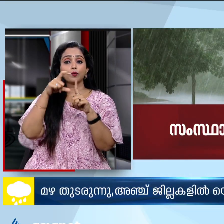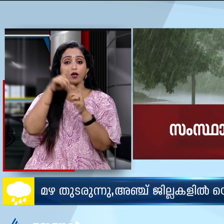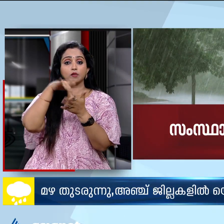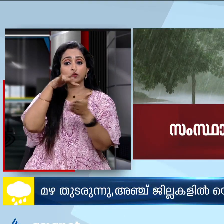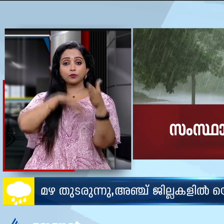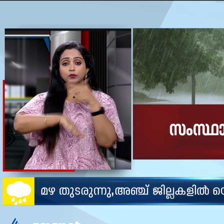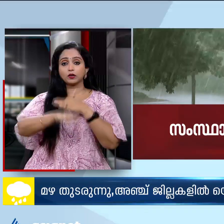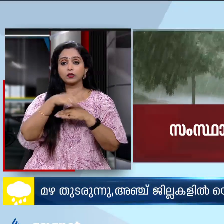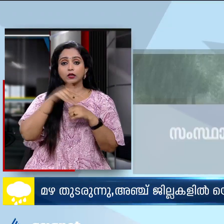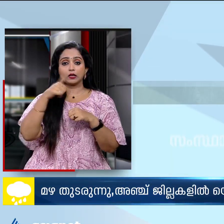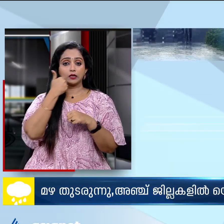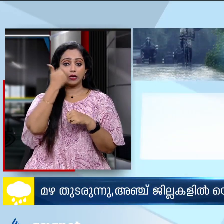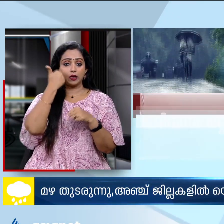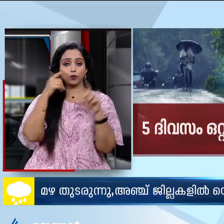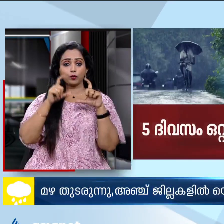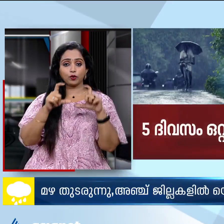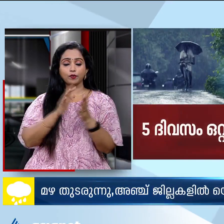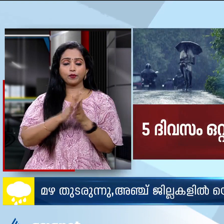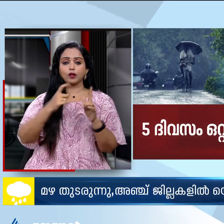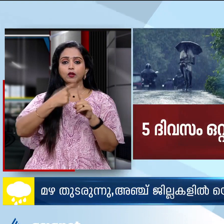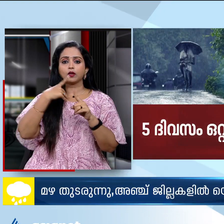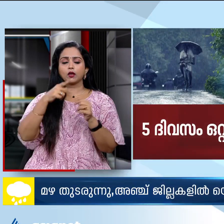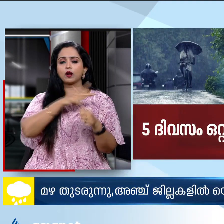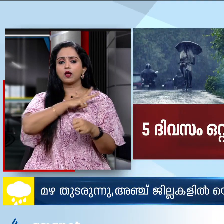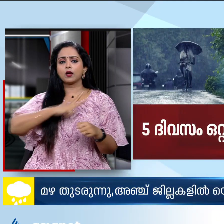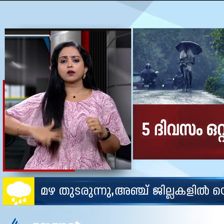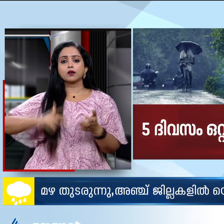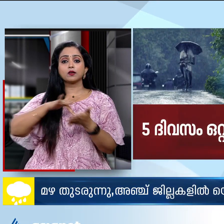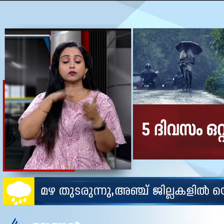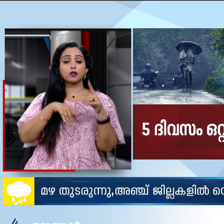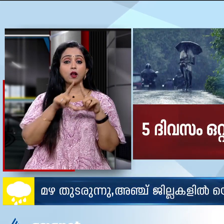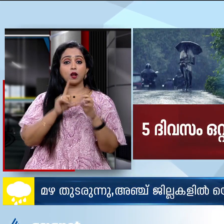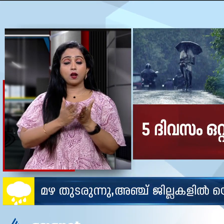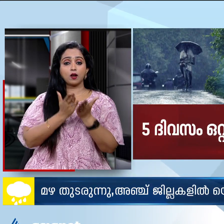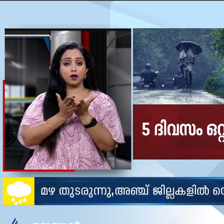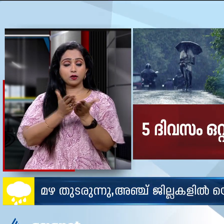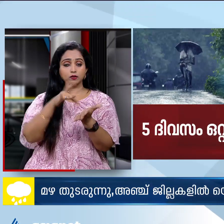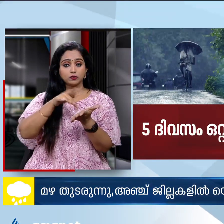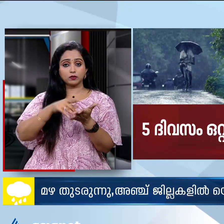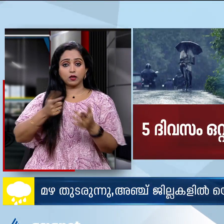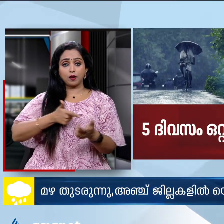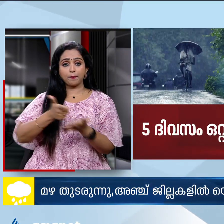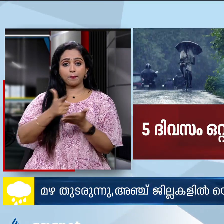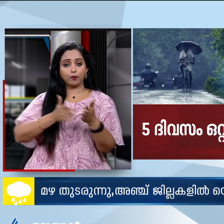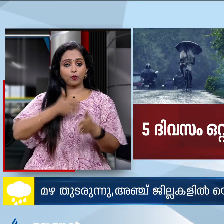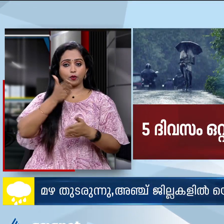ജില്ലകളിലാണ് ഇന്ന് യെല്ലോ അലേർട്ട്. കേരള കർണാടക തീരങ്ങളിലും ലക്ഷദ്വീപ് പ്രദേശങ്ങളിലും മത്സ്യബന്ധനത്തിന് വിലക്ക്